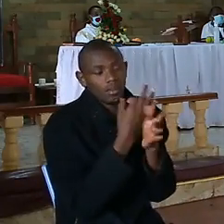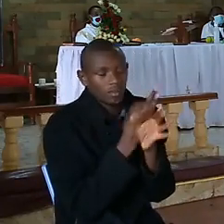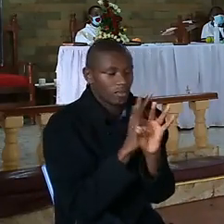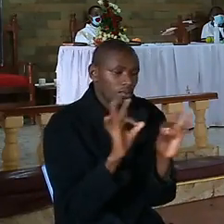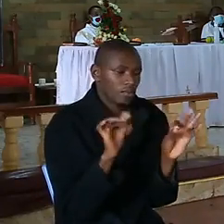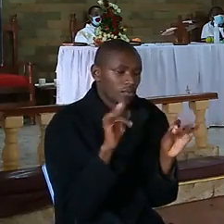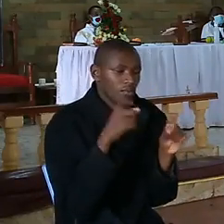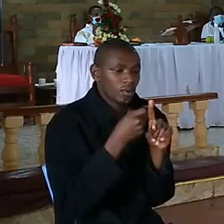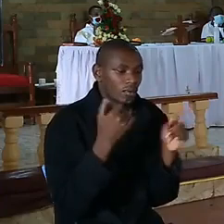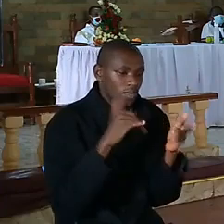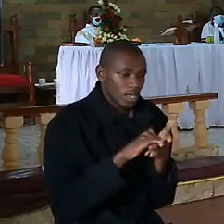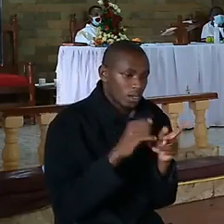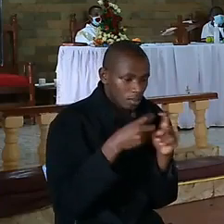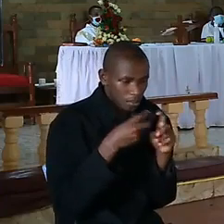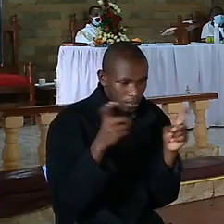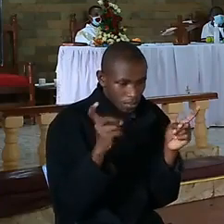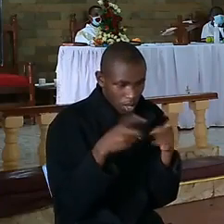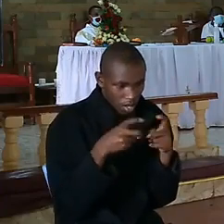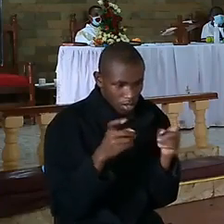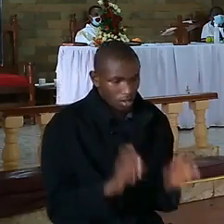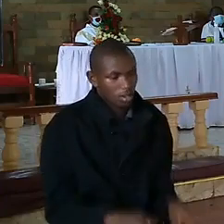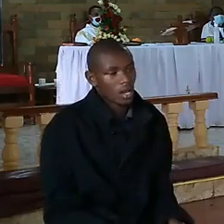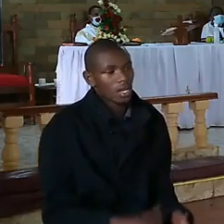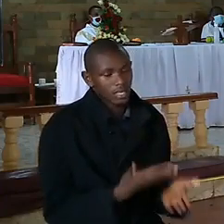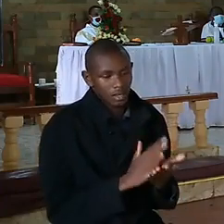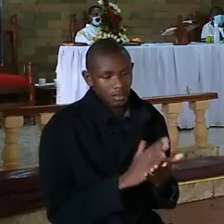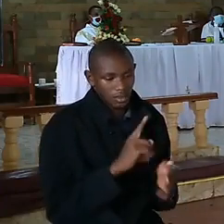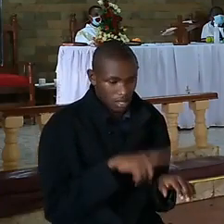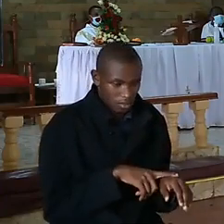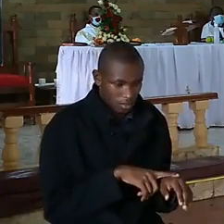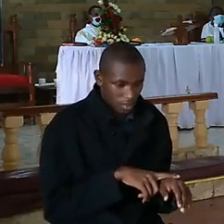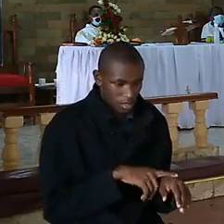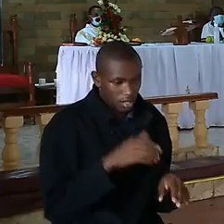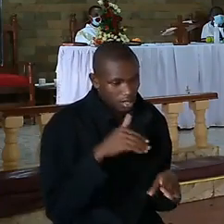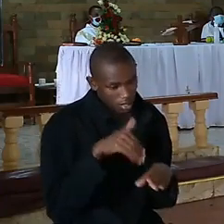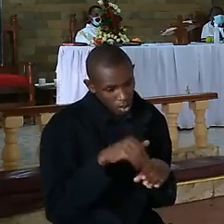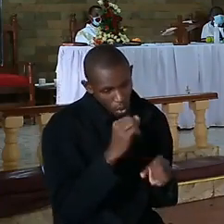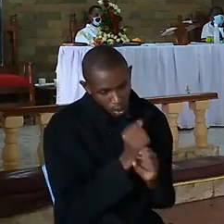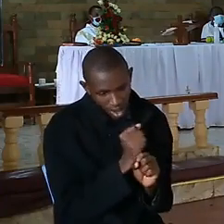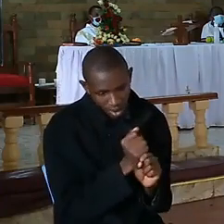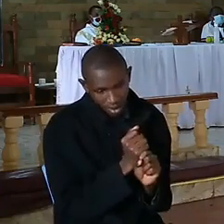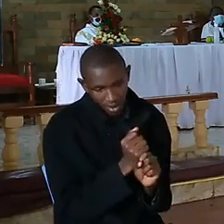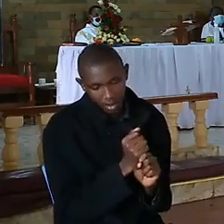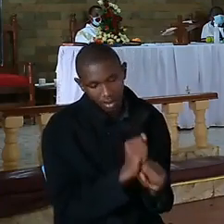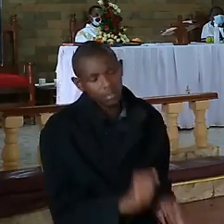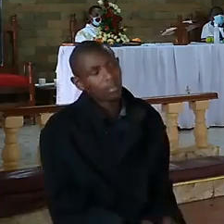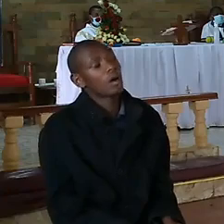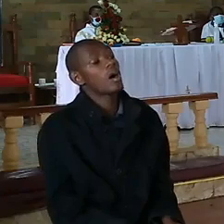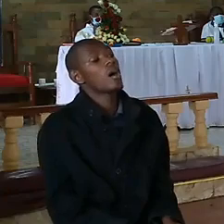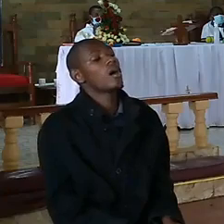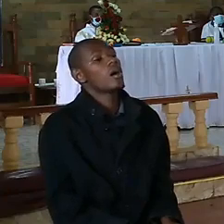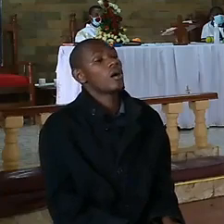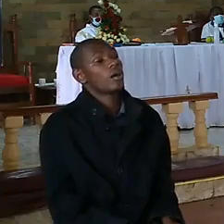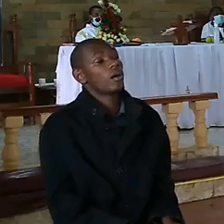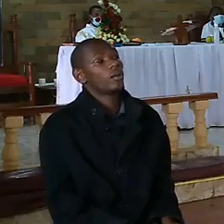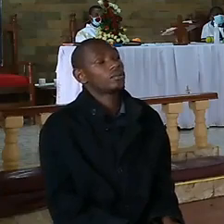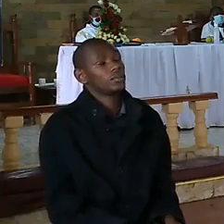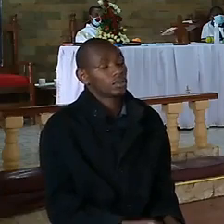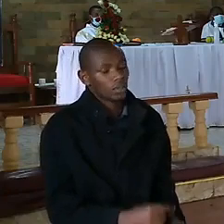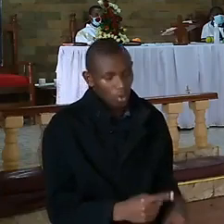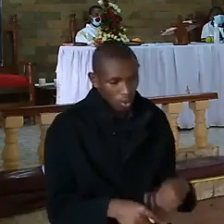na noguo kũrĩ no tũkorwo rĩngĩ hihi in our fields of work nĩ tũkuuma harĩa mwathani arĩa mwathani angĩrirĩria